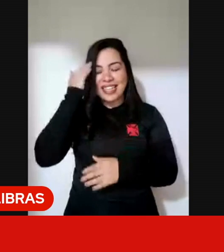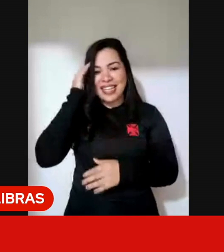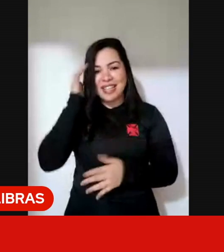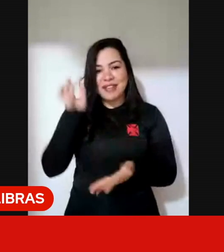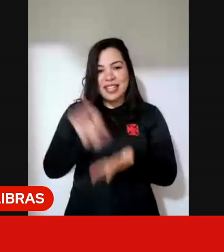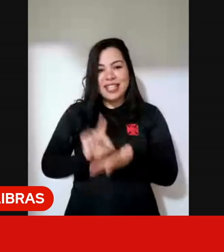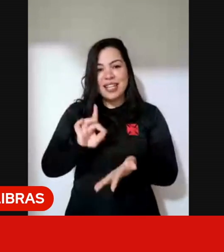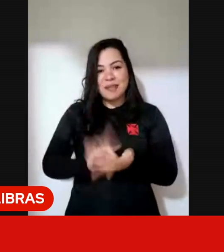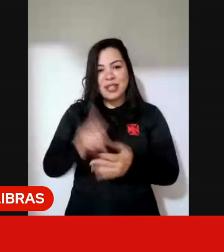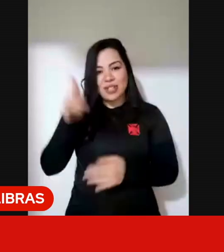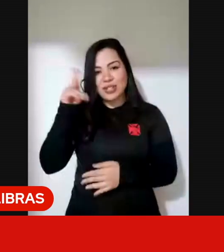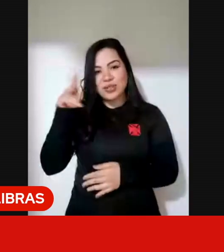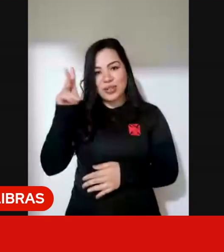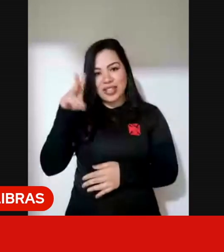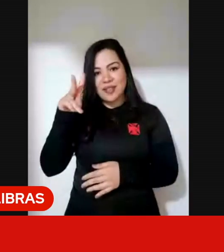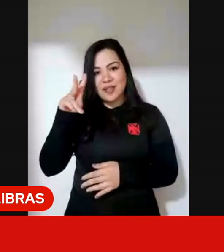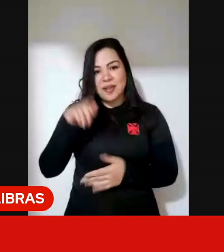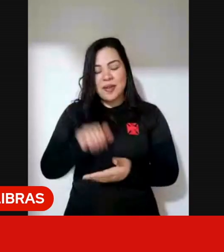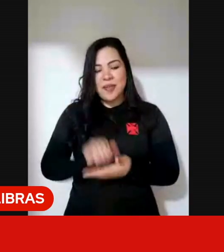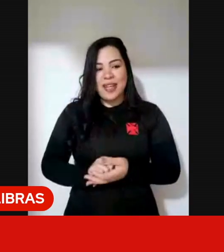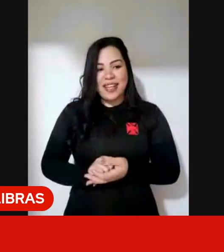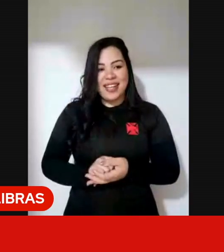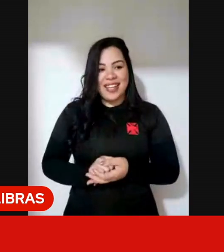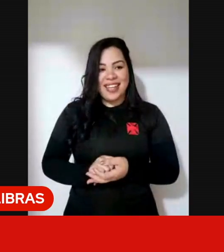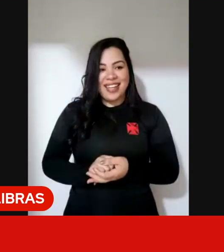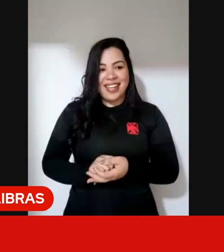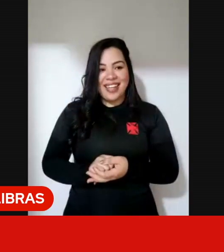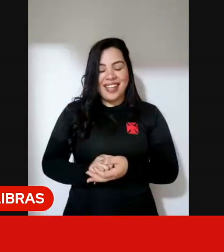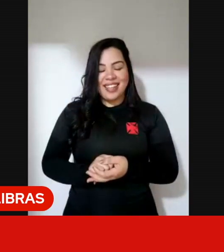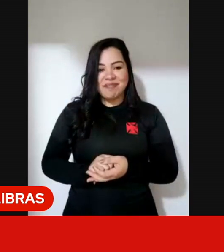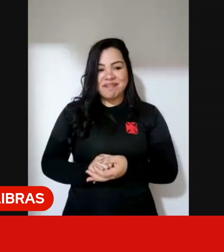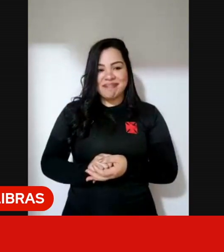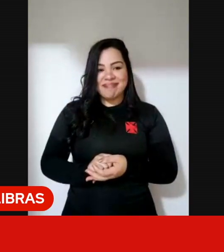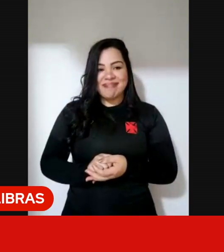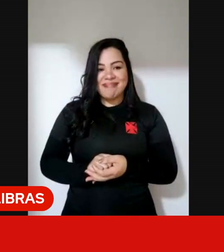comecei a entender verdadeiramente a história.